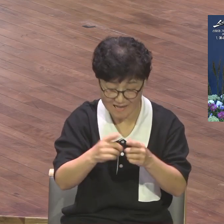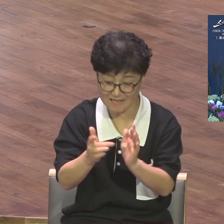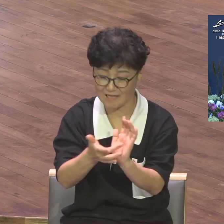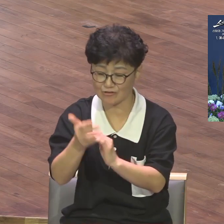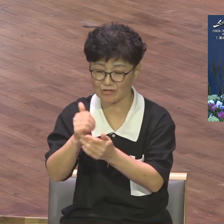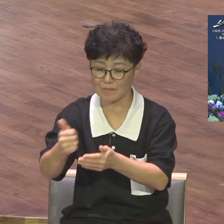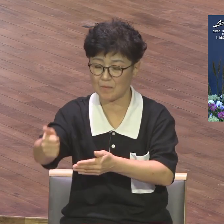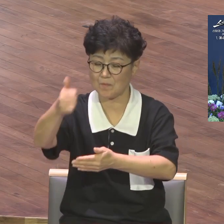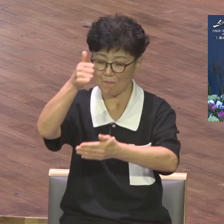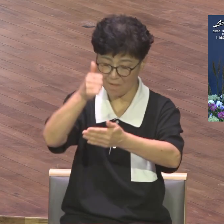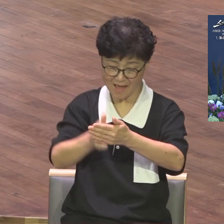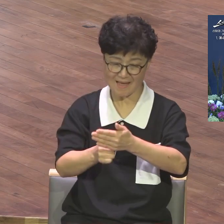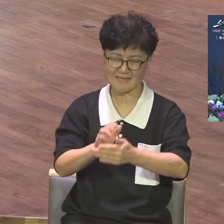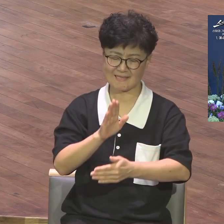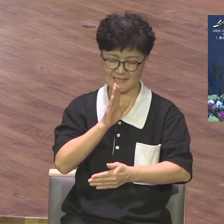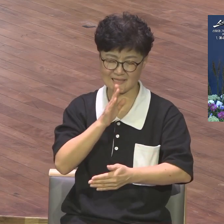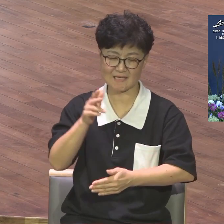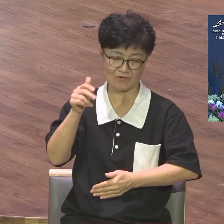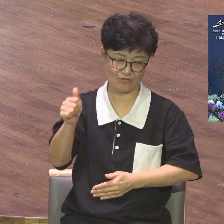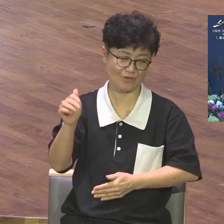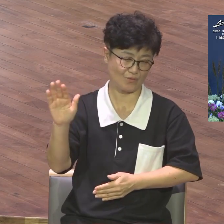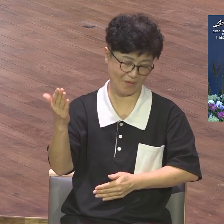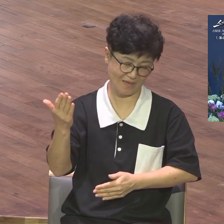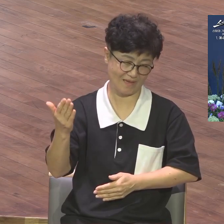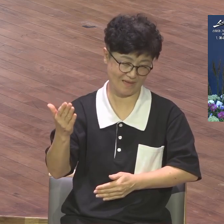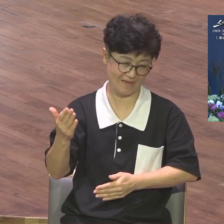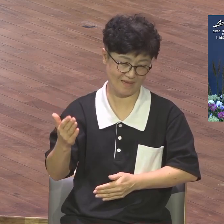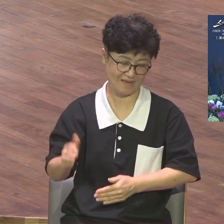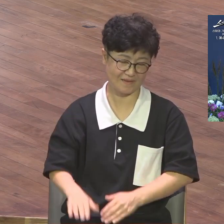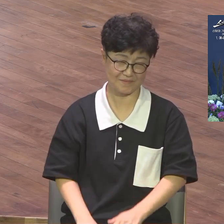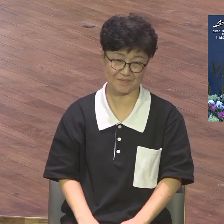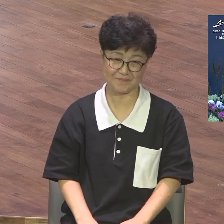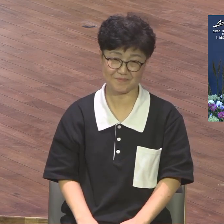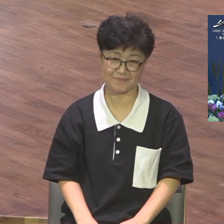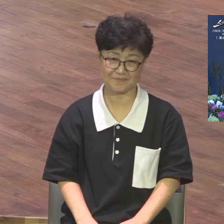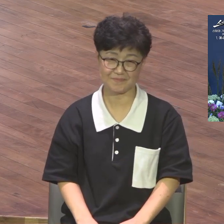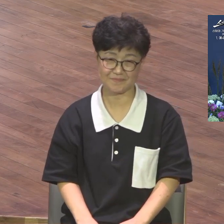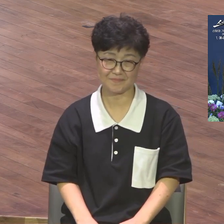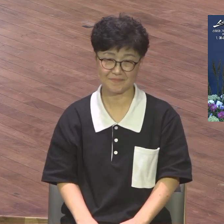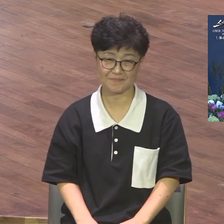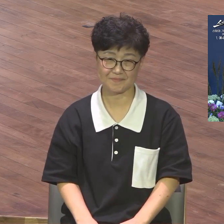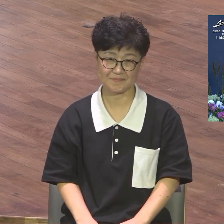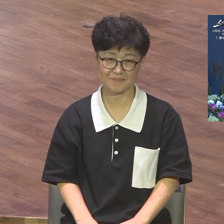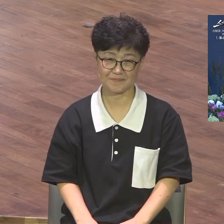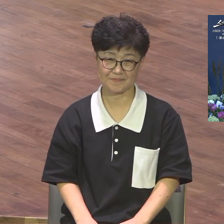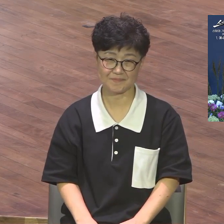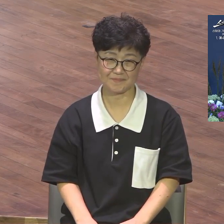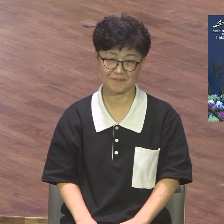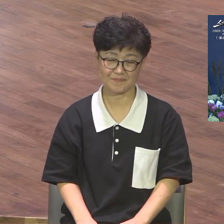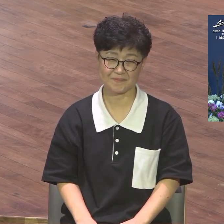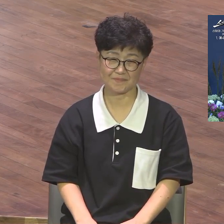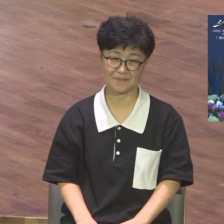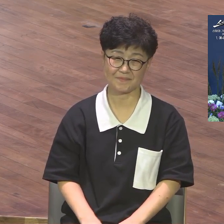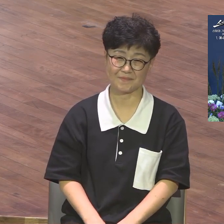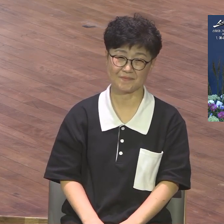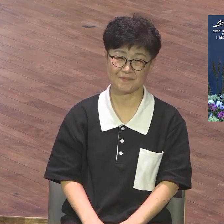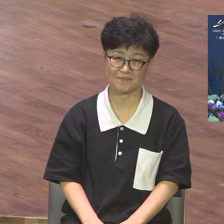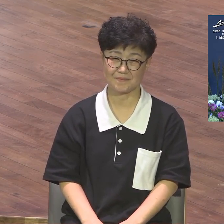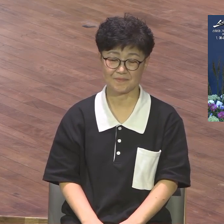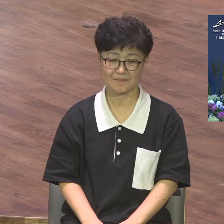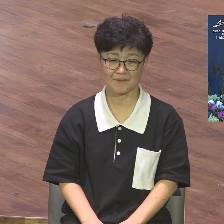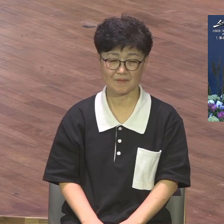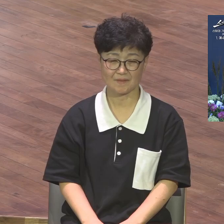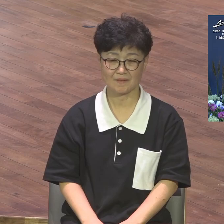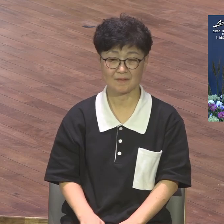것입니다. 이러한 축복 속에 오늘 아이러니하게도 같은 장소 같은 시간 속에 그 사건을 보고 있는데 누구는 이 축복을